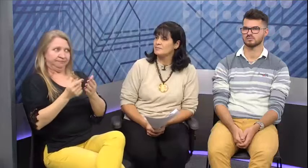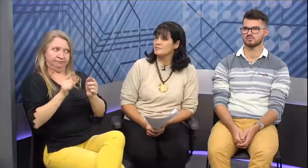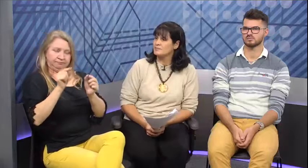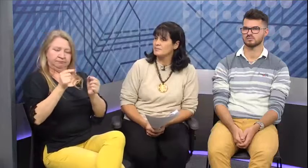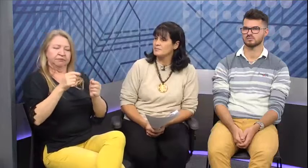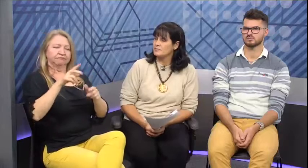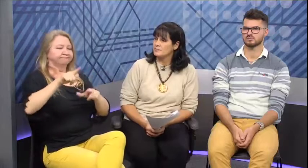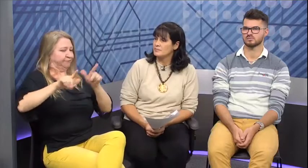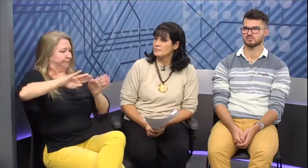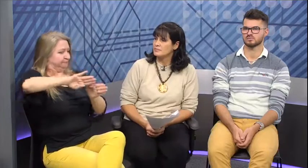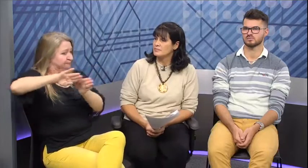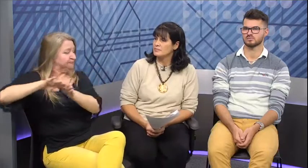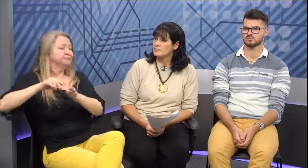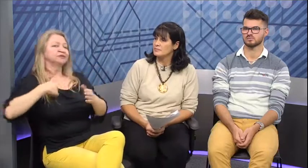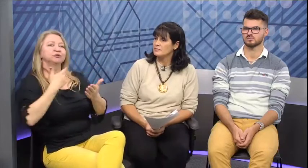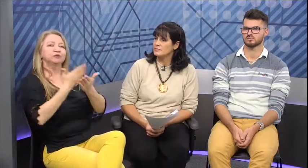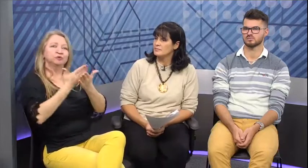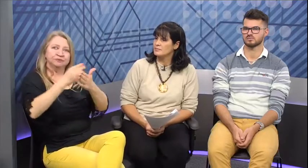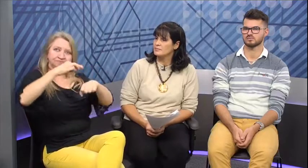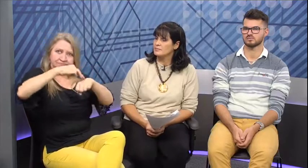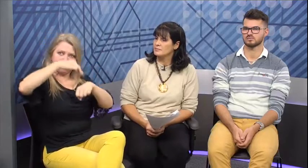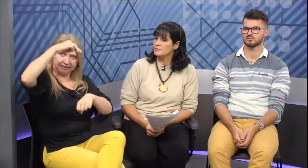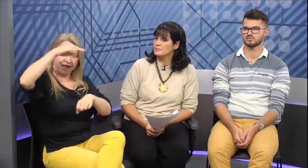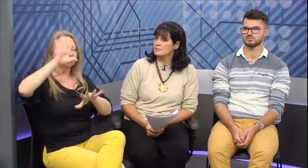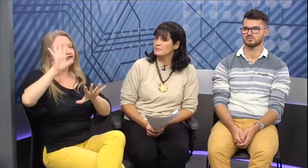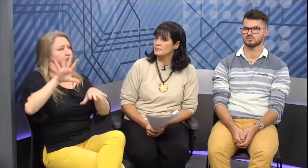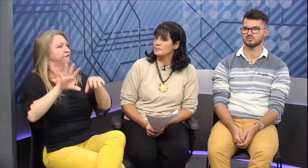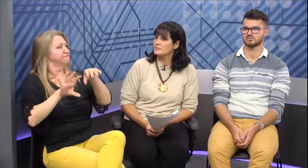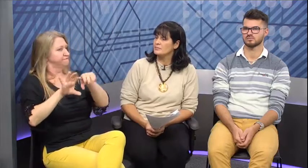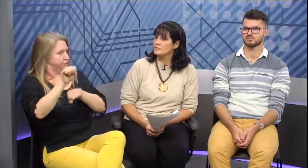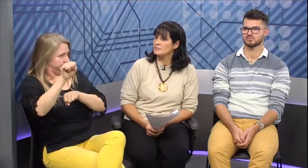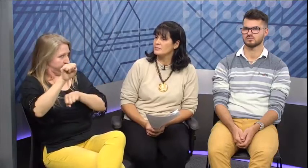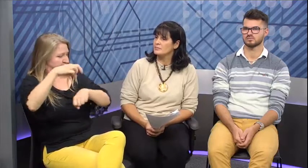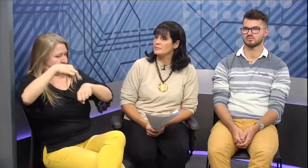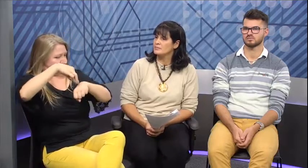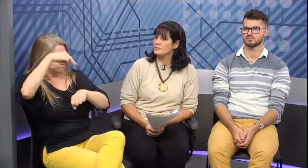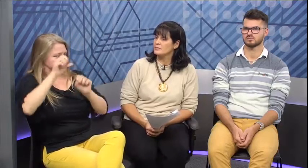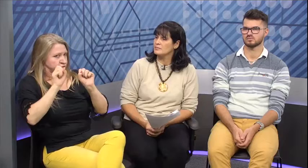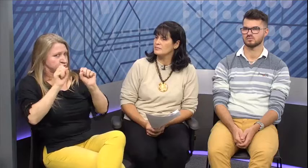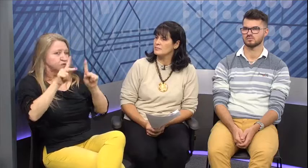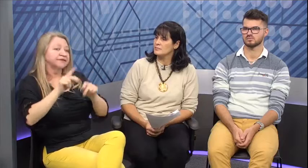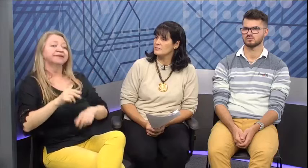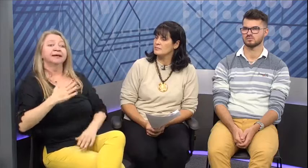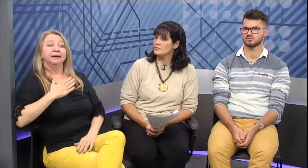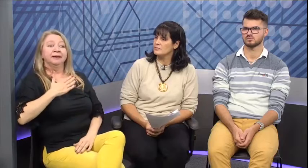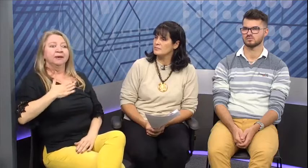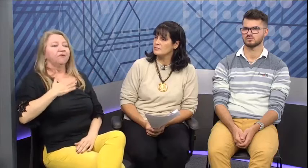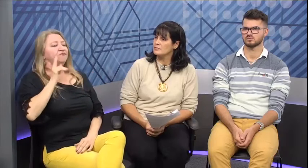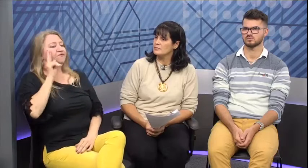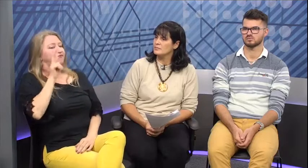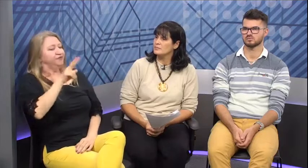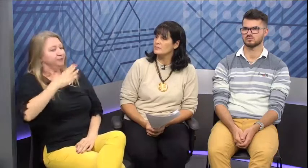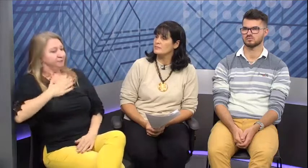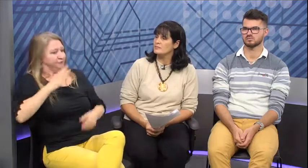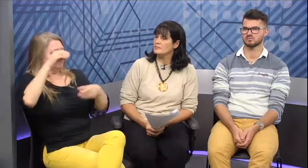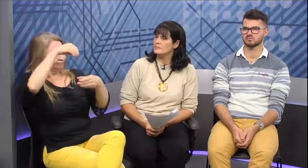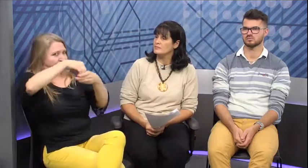troca. Mas aí, em relação à minha vida acadêmica, né, eu terminei o mestrado e aí eu